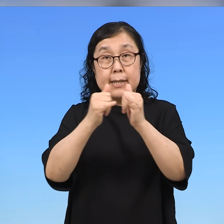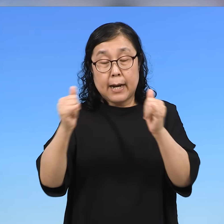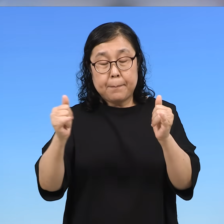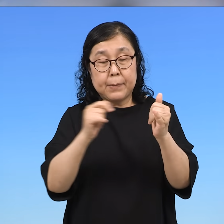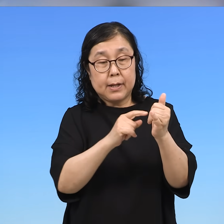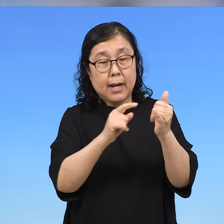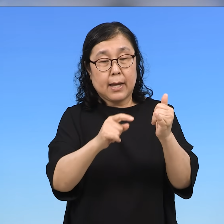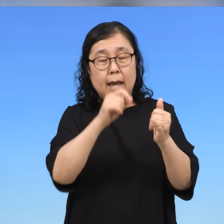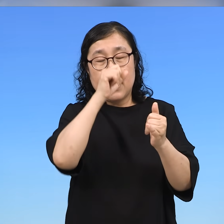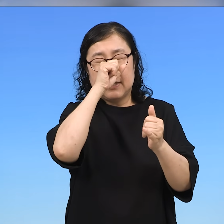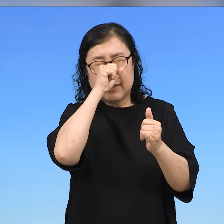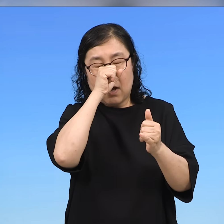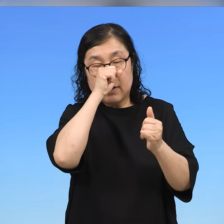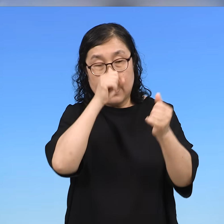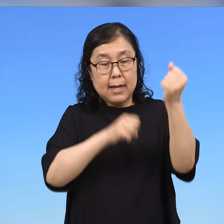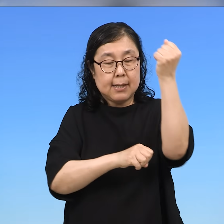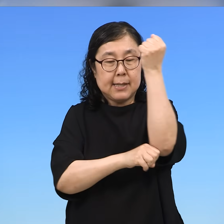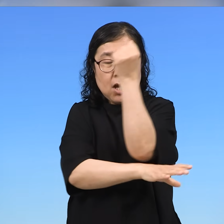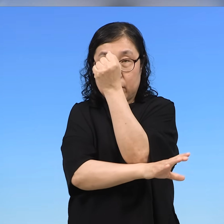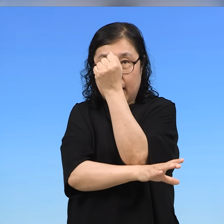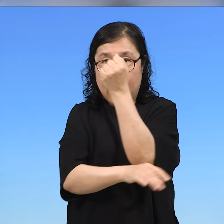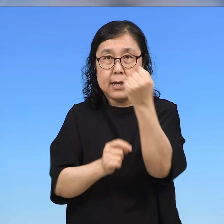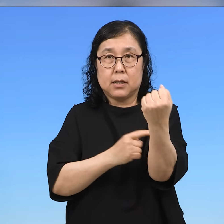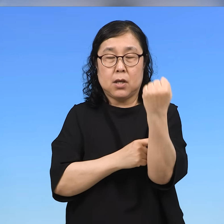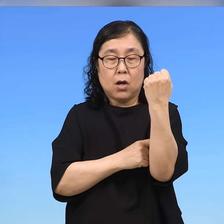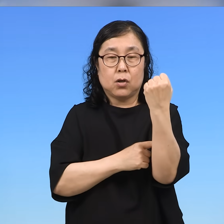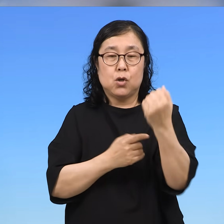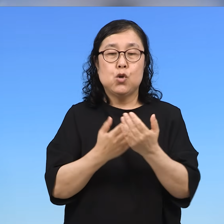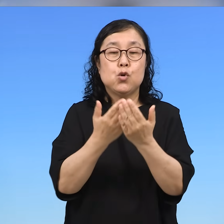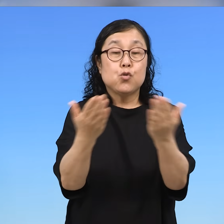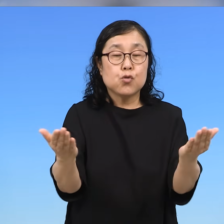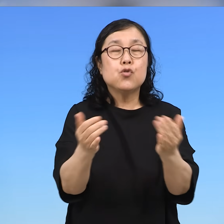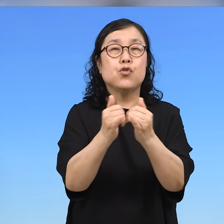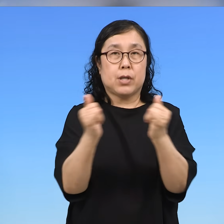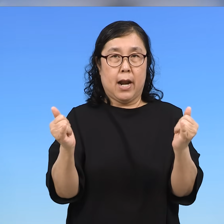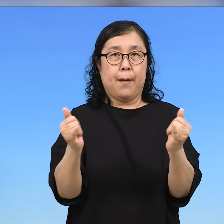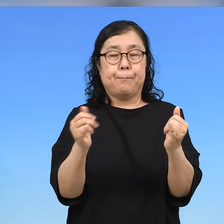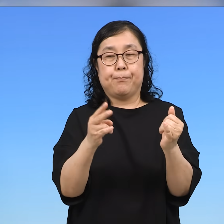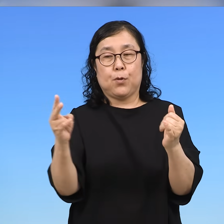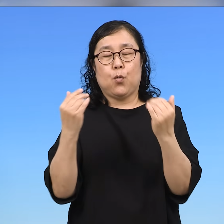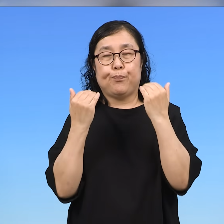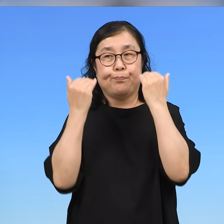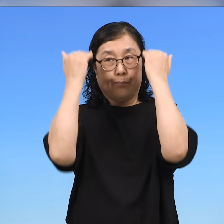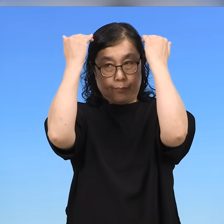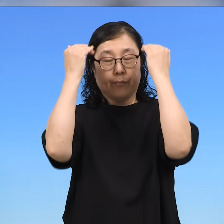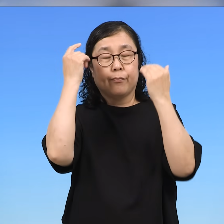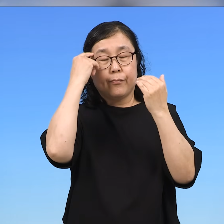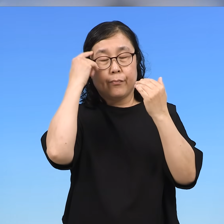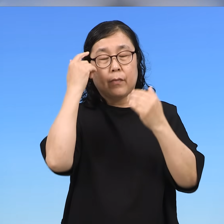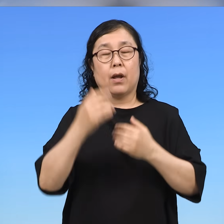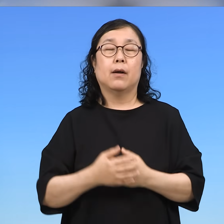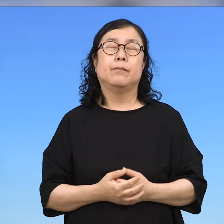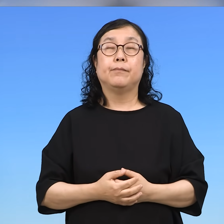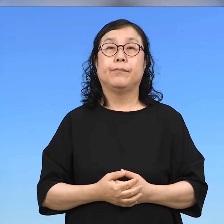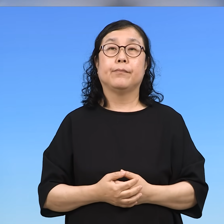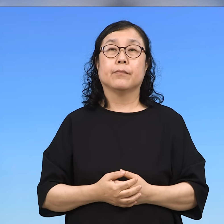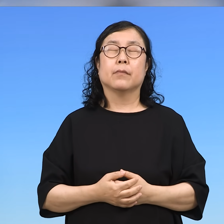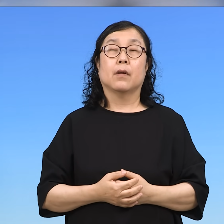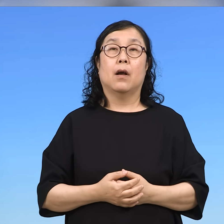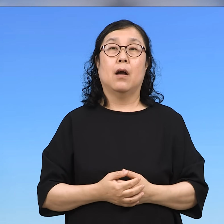주변 사람들에게 선한 영향력을 끼치는 사람, 저는 그걸 어른이라고 제가 그렇게 정의를